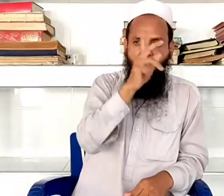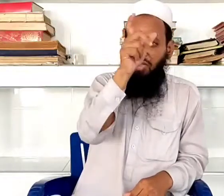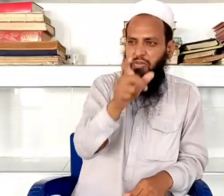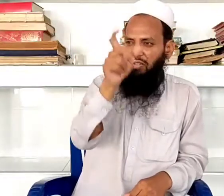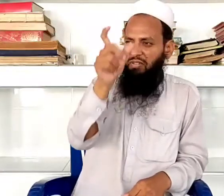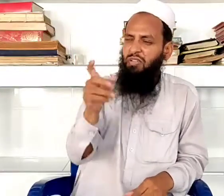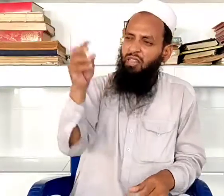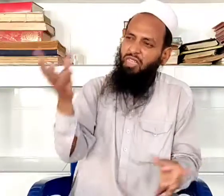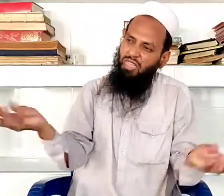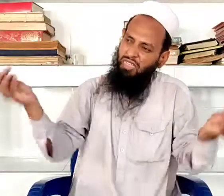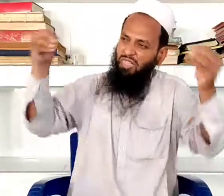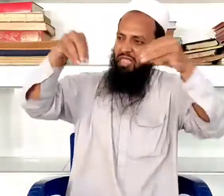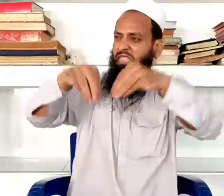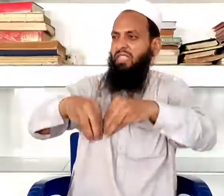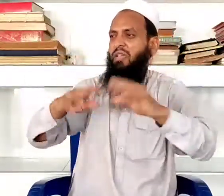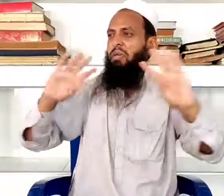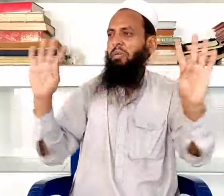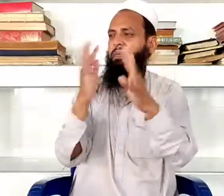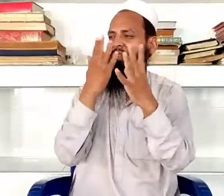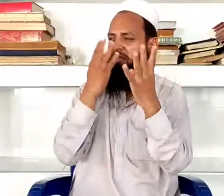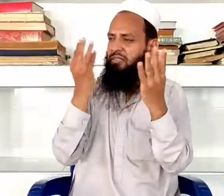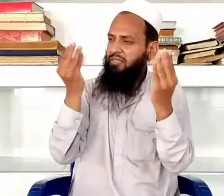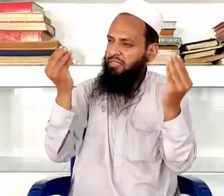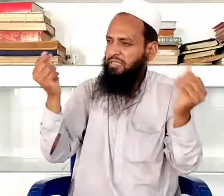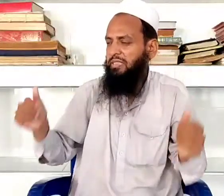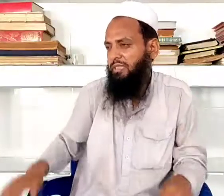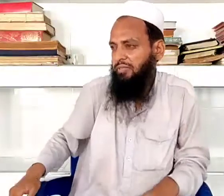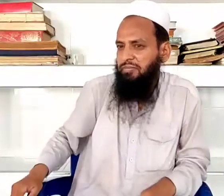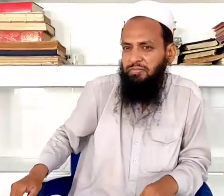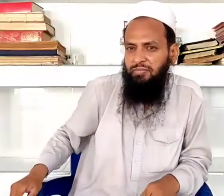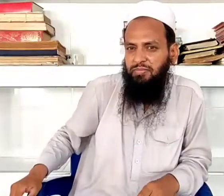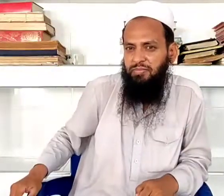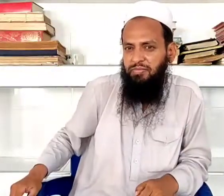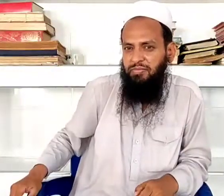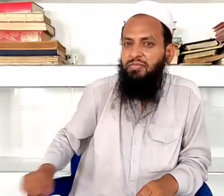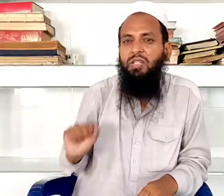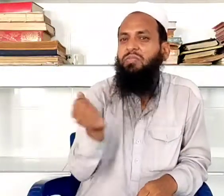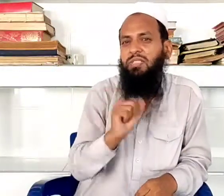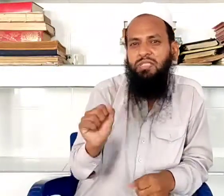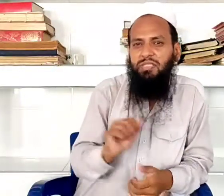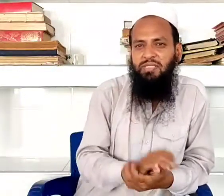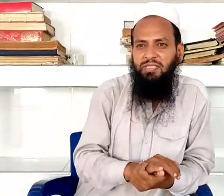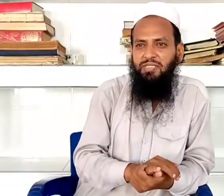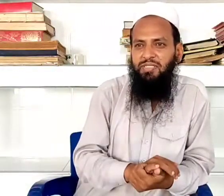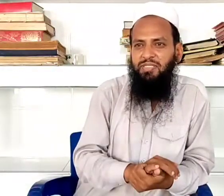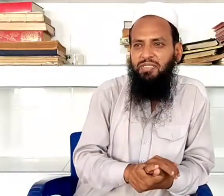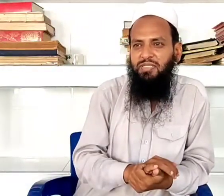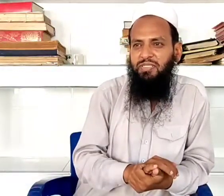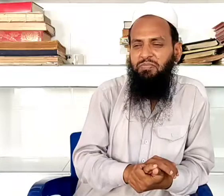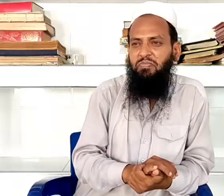ملا دے رہے گا نبی صلی اللہ علیہ وسلم نے اوپر لے رہے گا اور دوسرا اور دو بھی جہنم کے اندر جائے گا جیرا تیرے نال